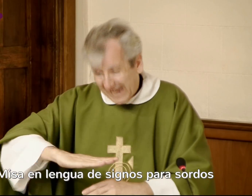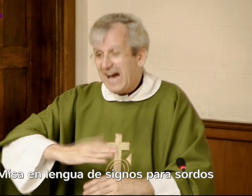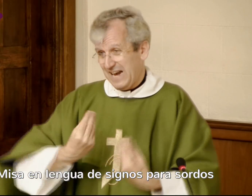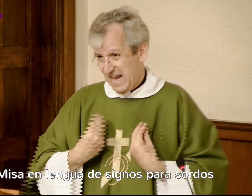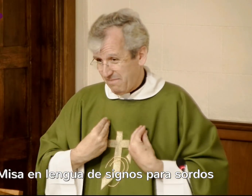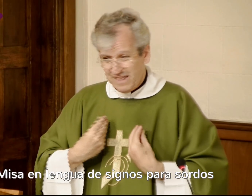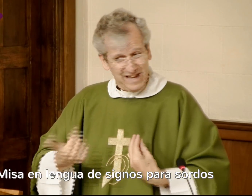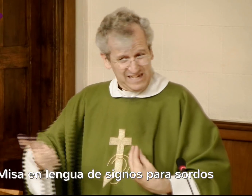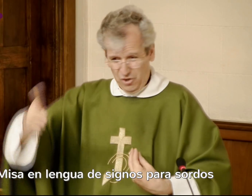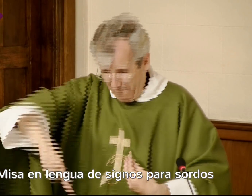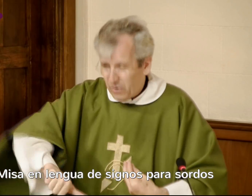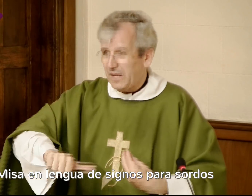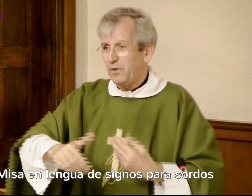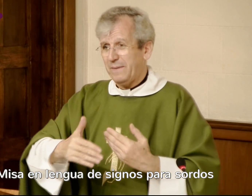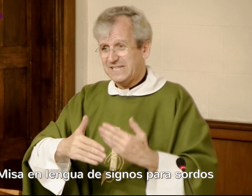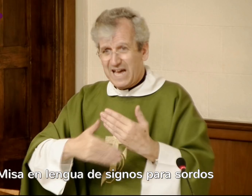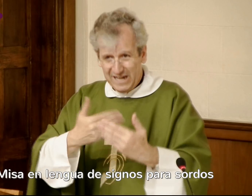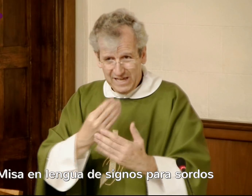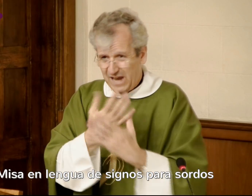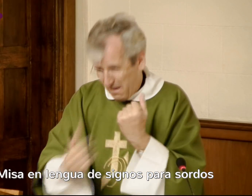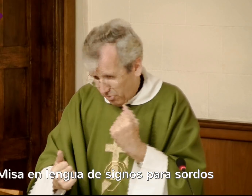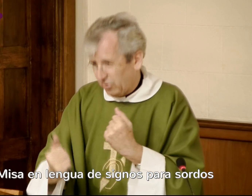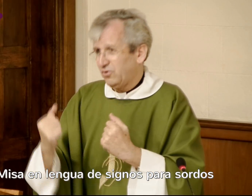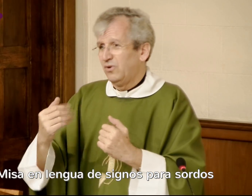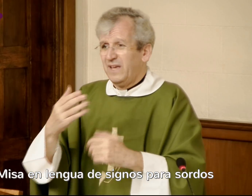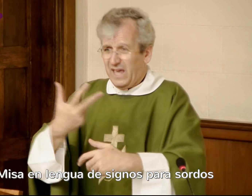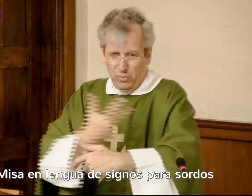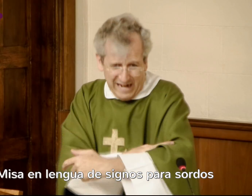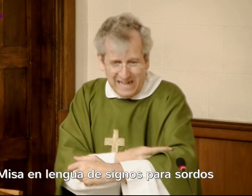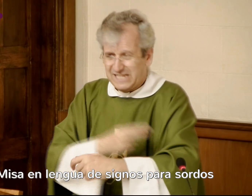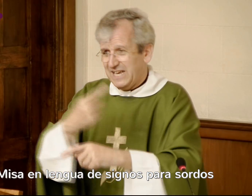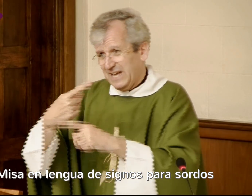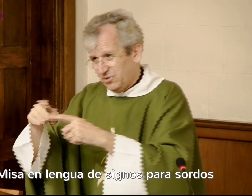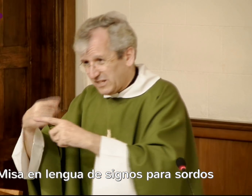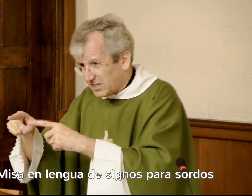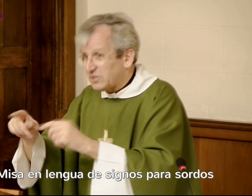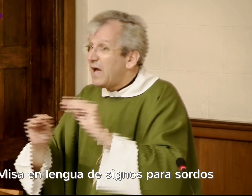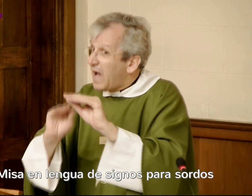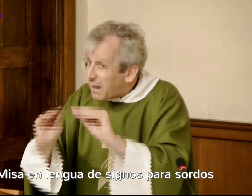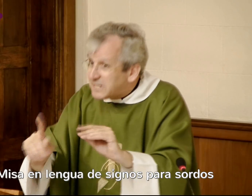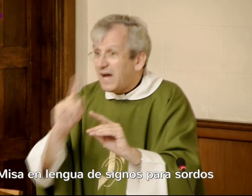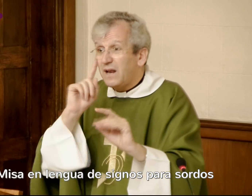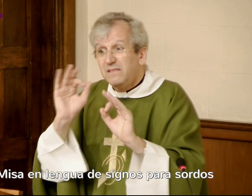atacar la vida es lo peor que puede pasar. Aborto, eutanasia, todas estas cosas. Avisar,